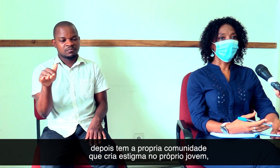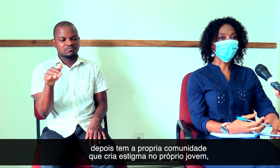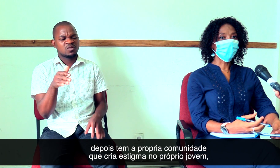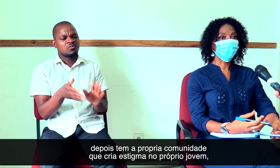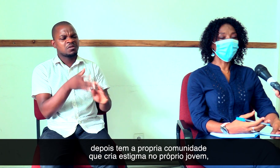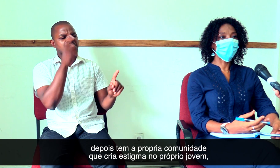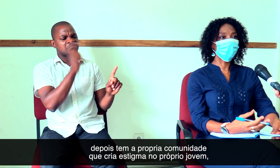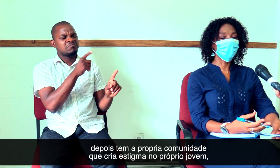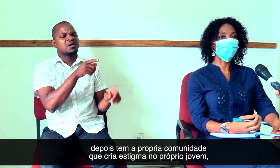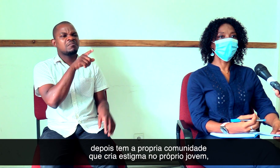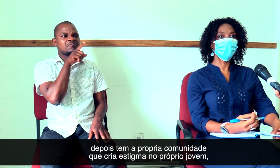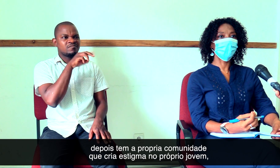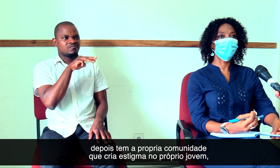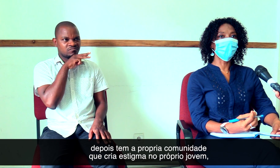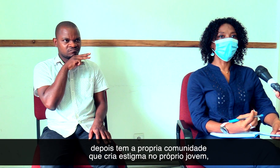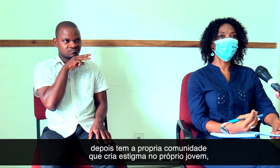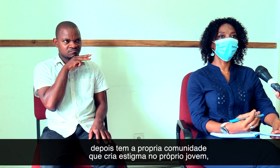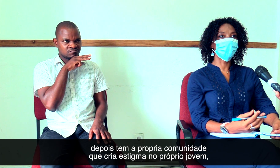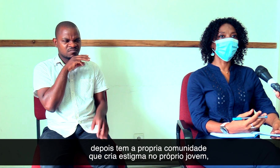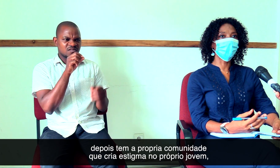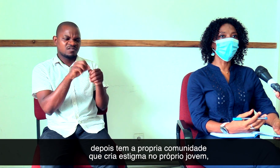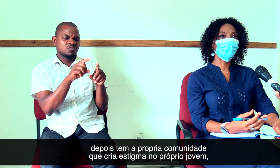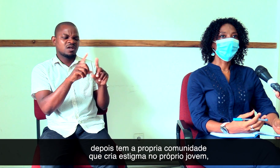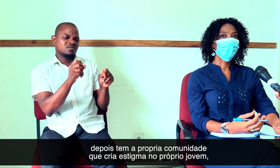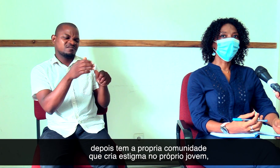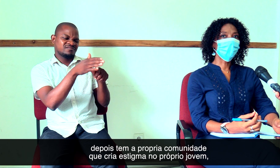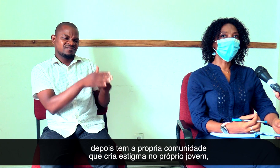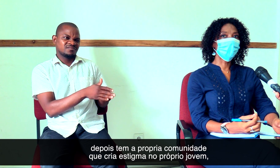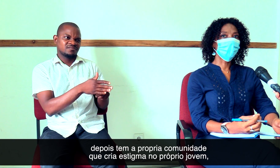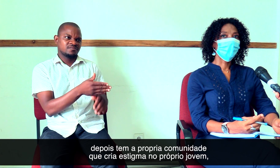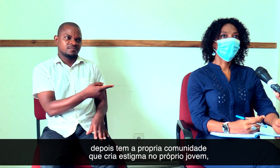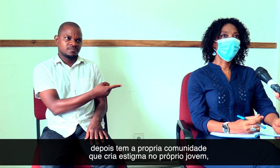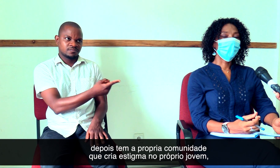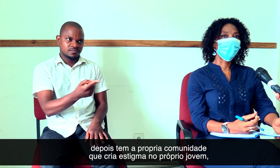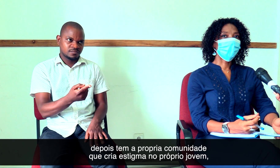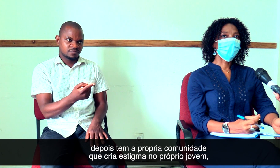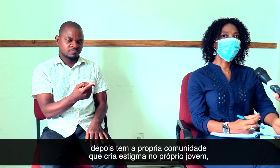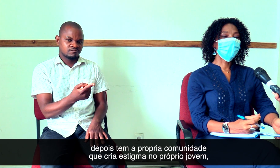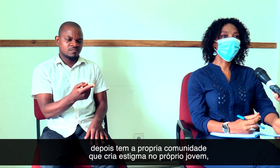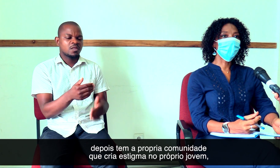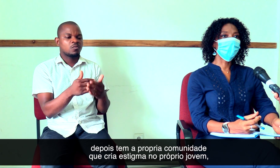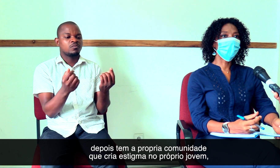contra, portanto, cria estigmas, cria, portanto, como é que eu diria?